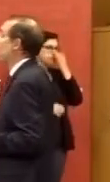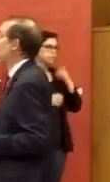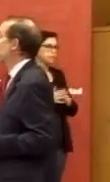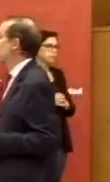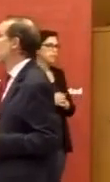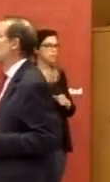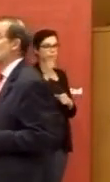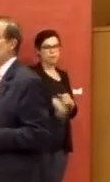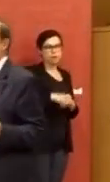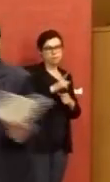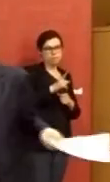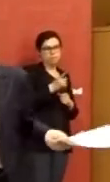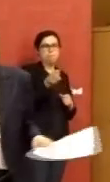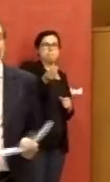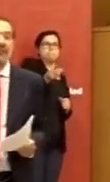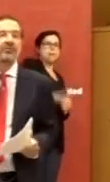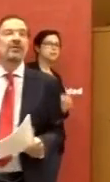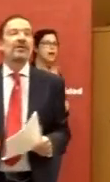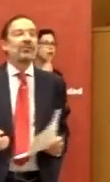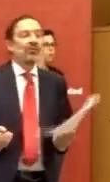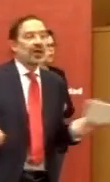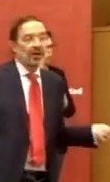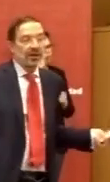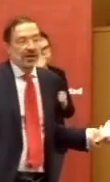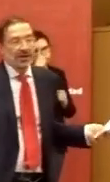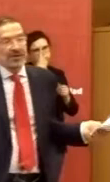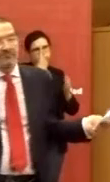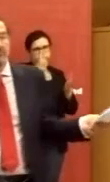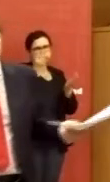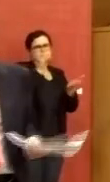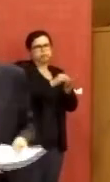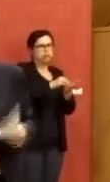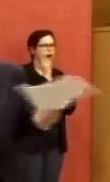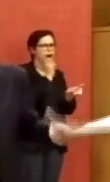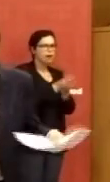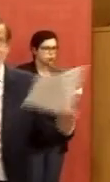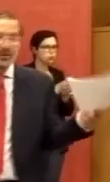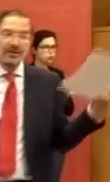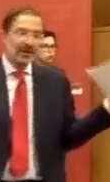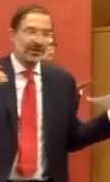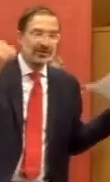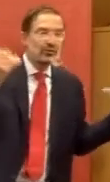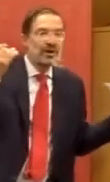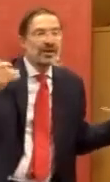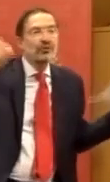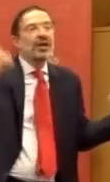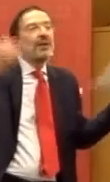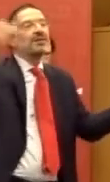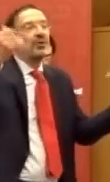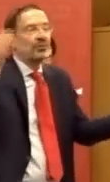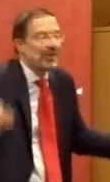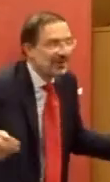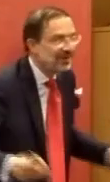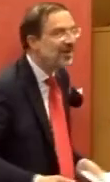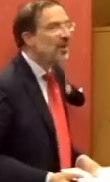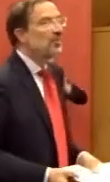señalar también que el año pasado otro reto que nos planteamos, porque no sé, continuamente nos planteamos qué